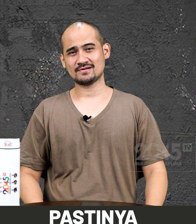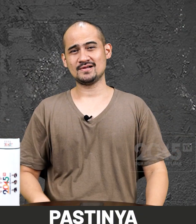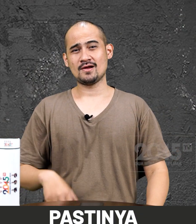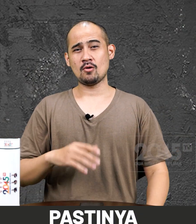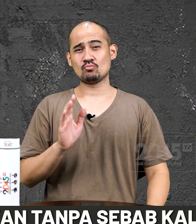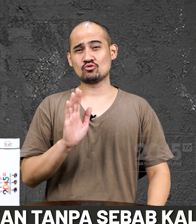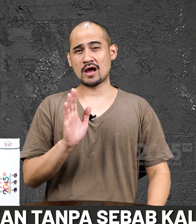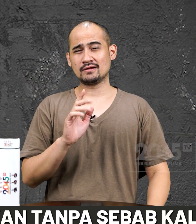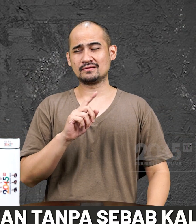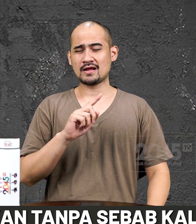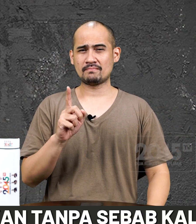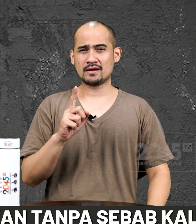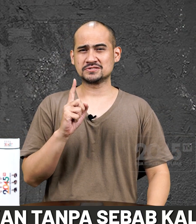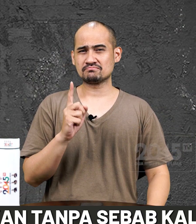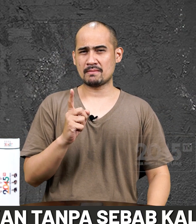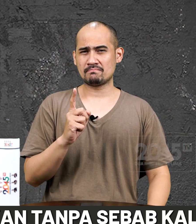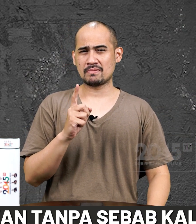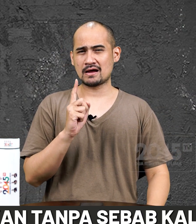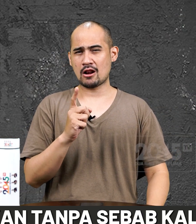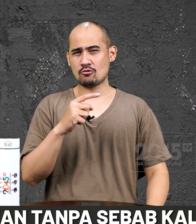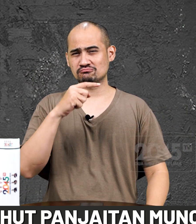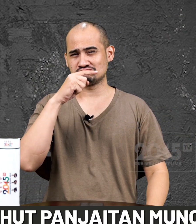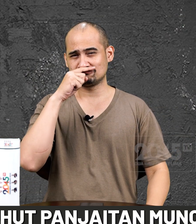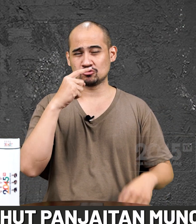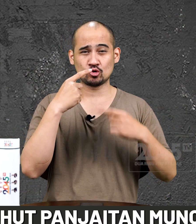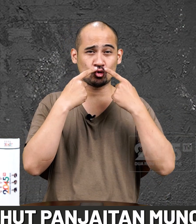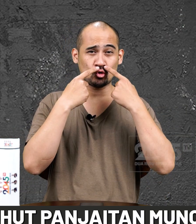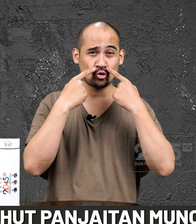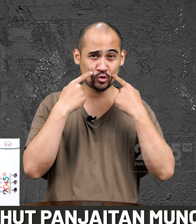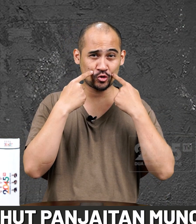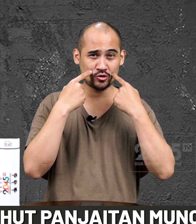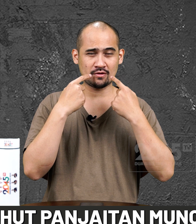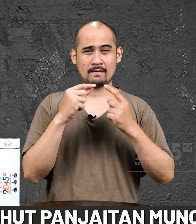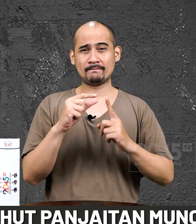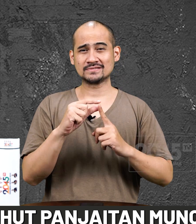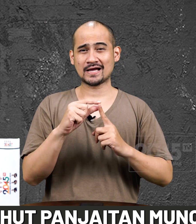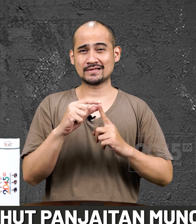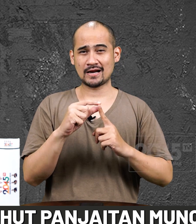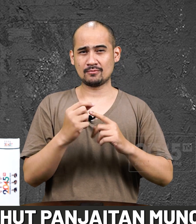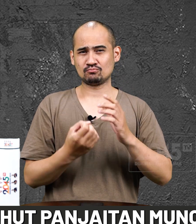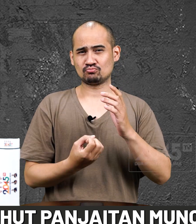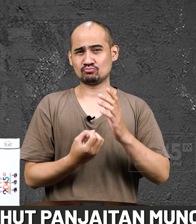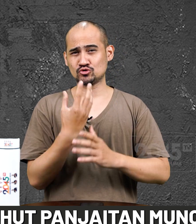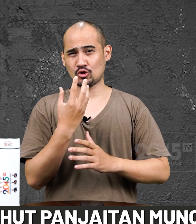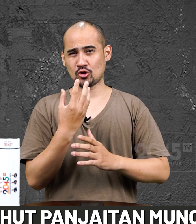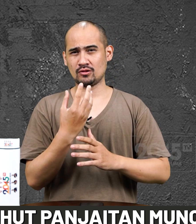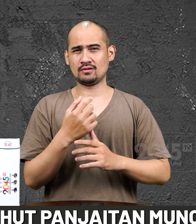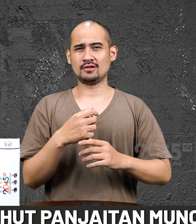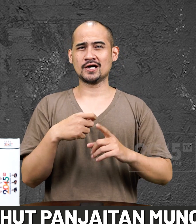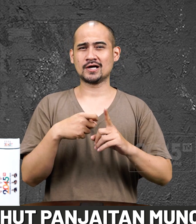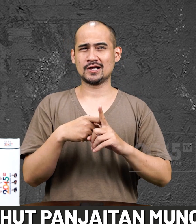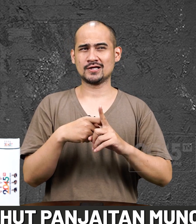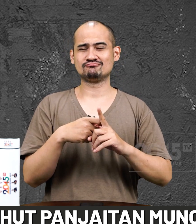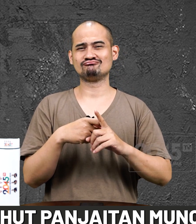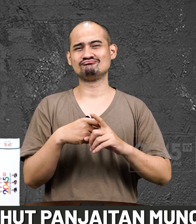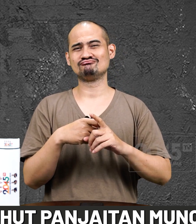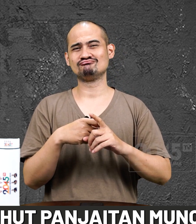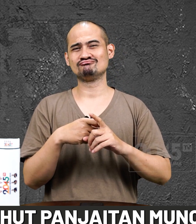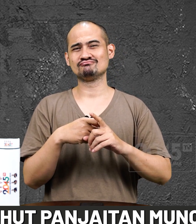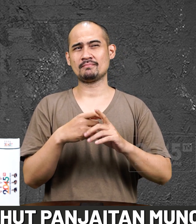Pastinya, bukan tanpa sebab kalau Pak Luhut Panjaitan muncul ke publik dan menyatakan secara terbuka dia siap jadi Ketua Umum